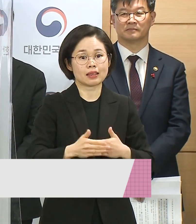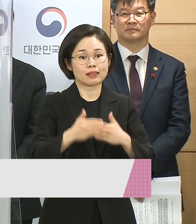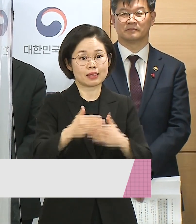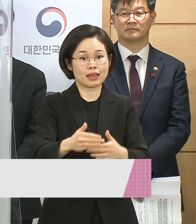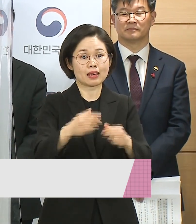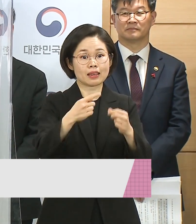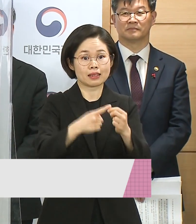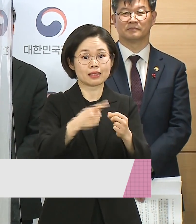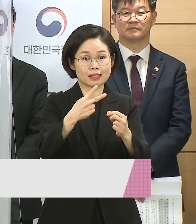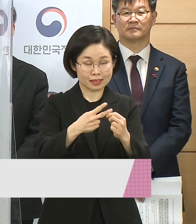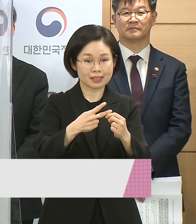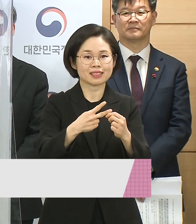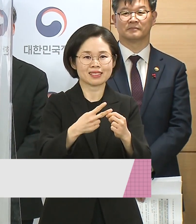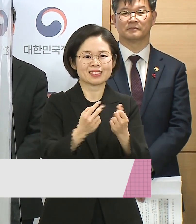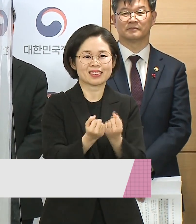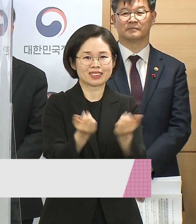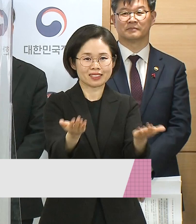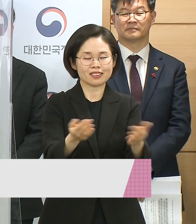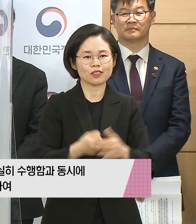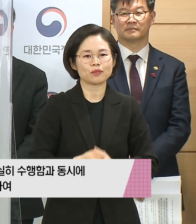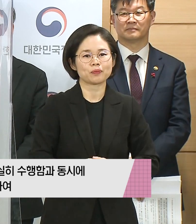단계별 추진 방안을 말씀드리겠습니다.